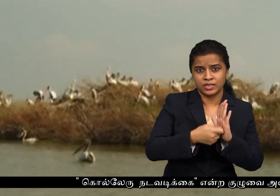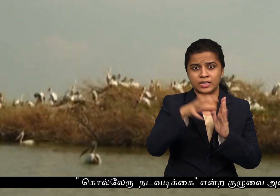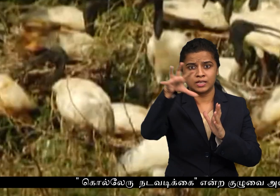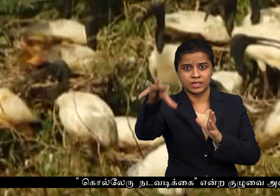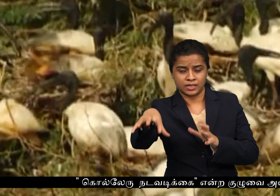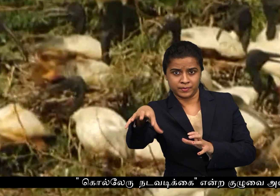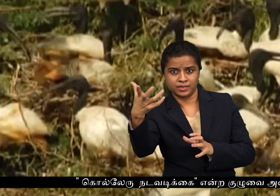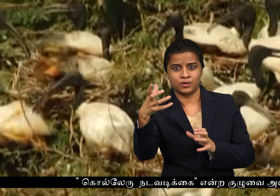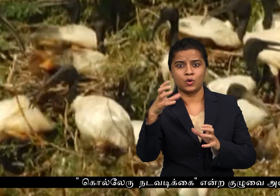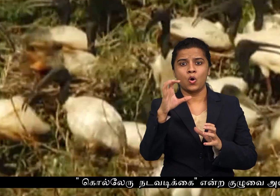என்ற குழுவை அமைத்தது.